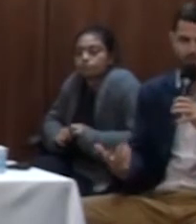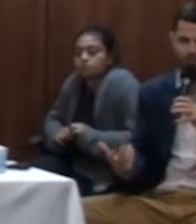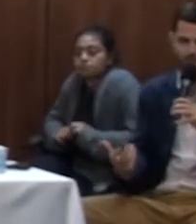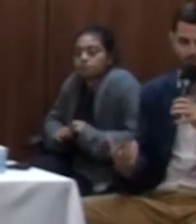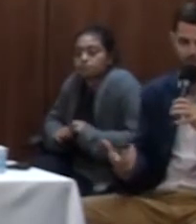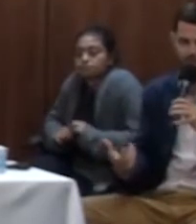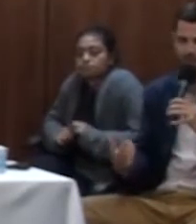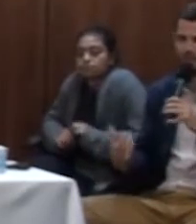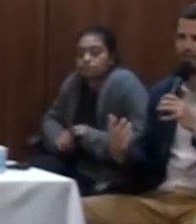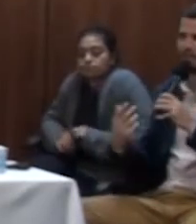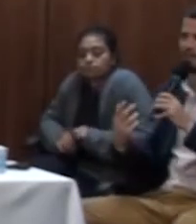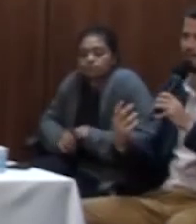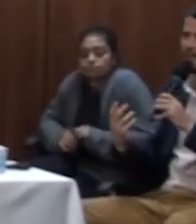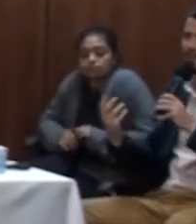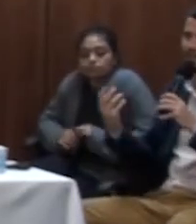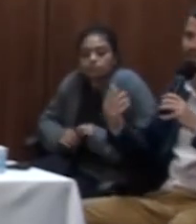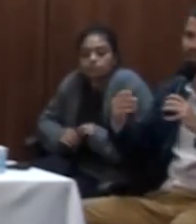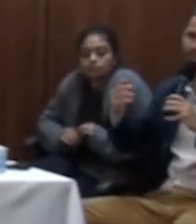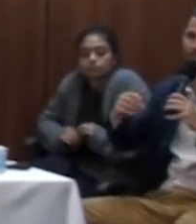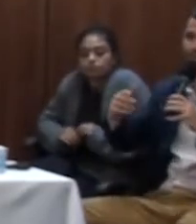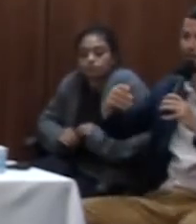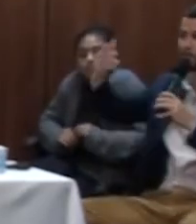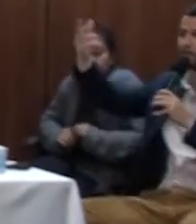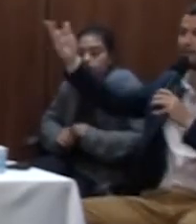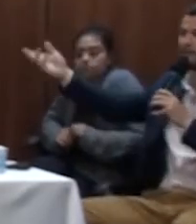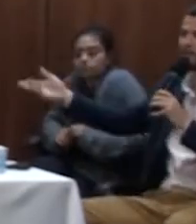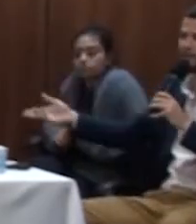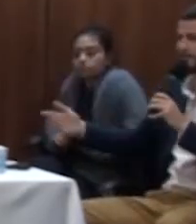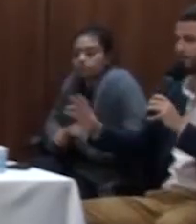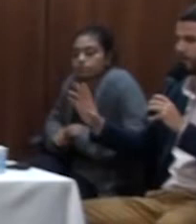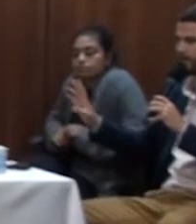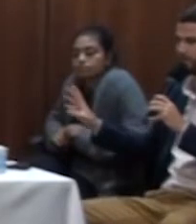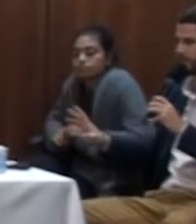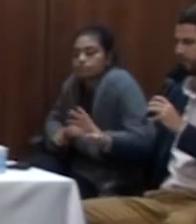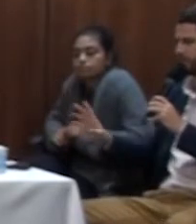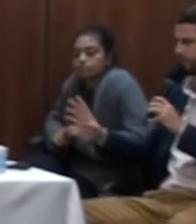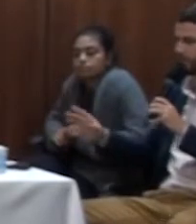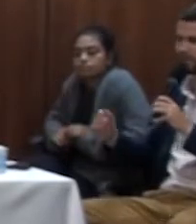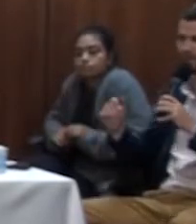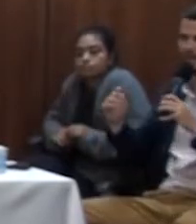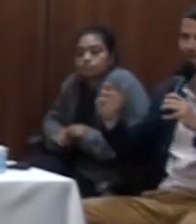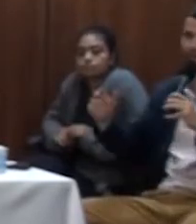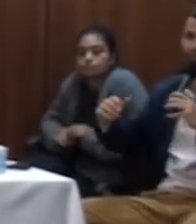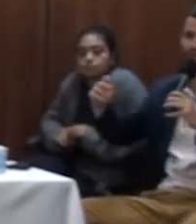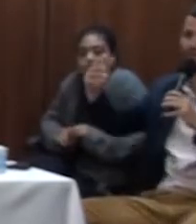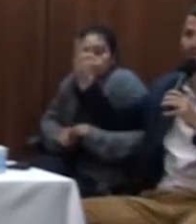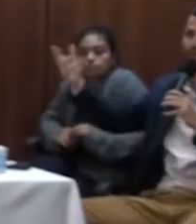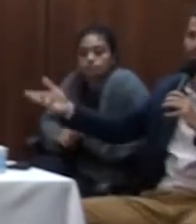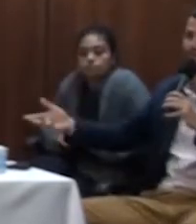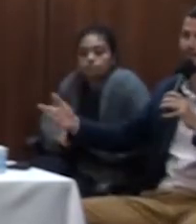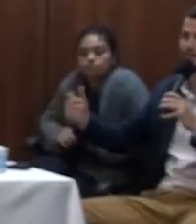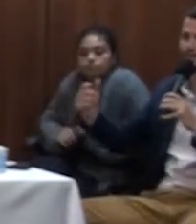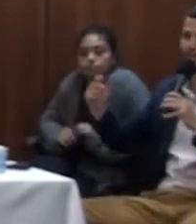âmbito estadual o SUS. Ainda que eventualmente ele convenie com o HC, não é o caso, porque isso não existe, mas ainda que convenie